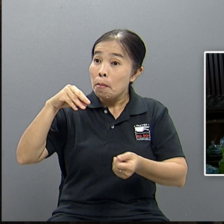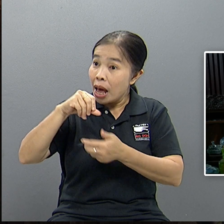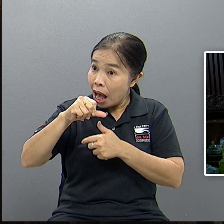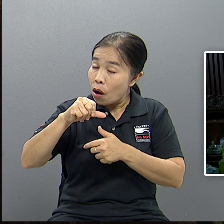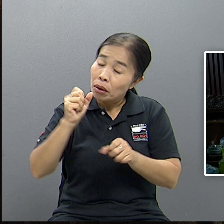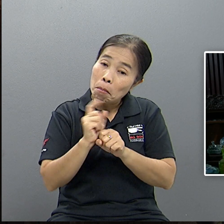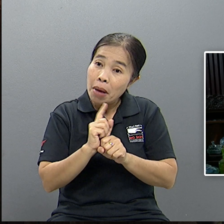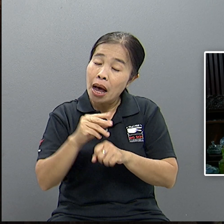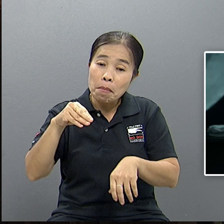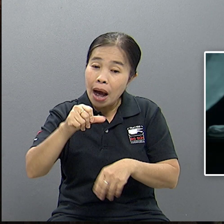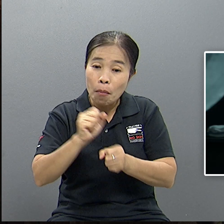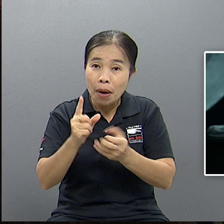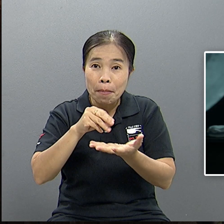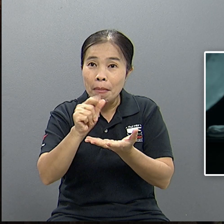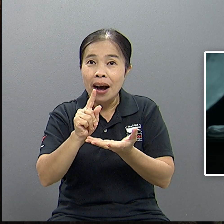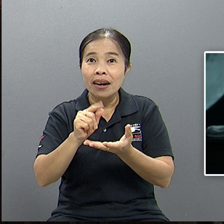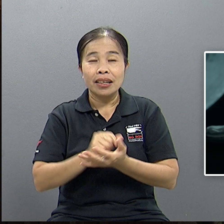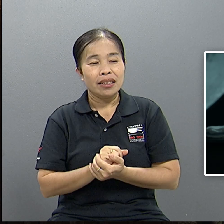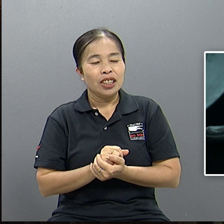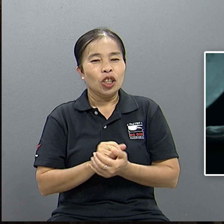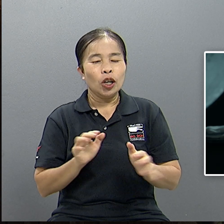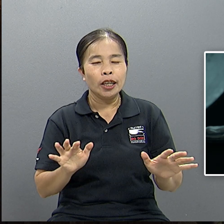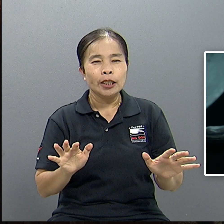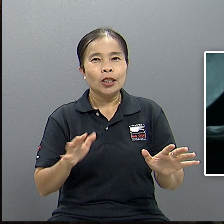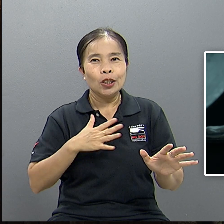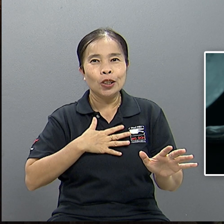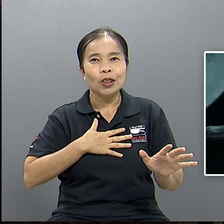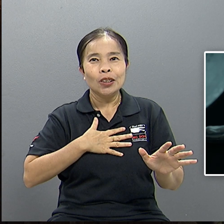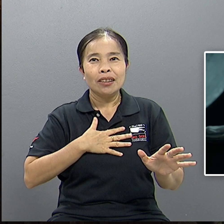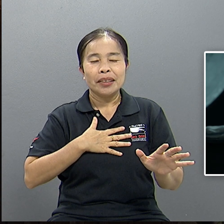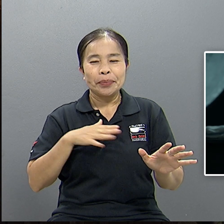ทำอย่างไรต่อเอามาถูด้วยเลยไหม